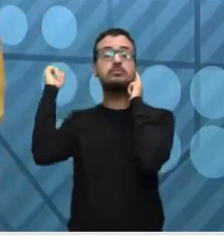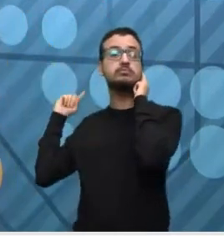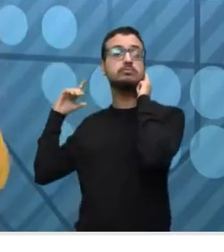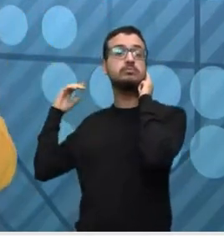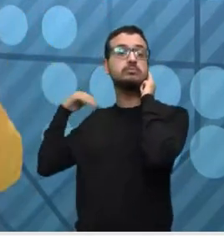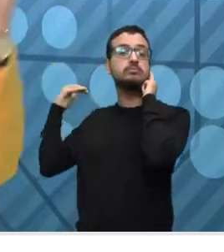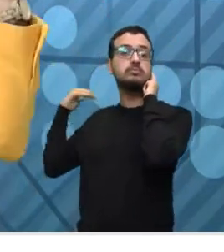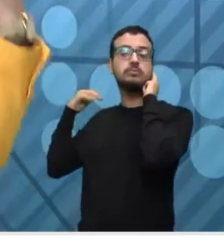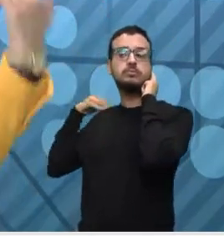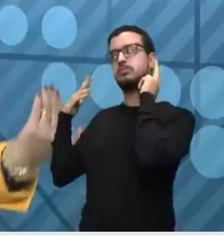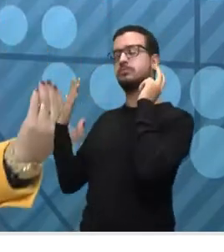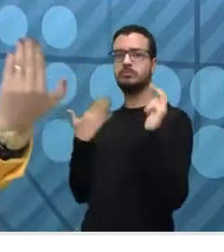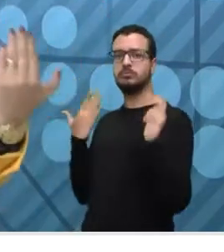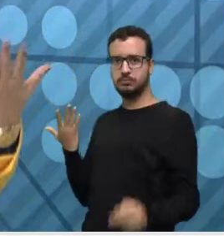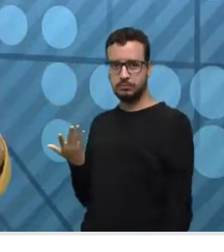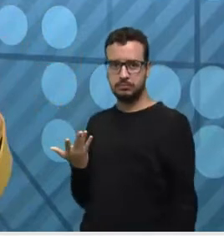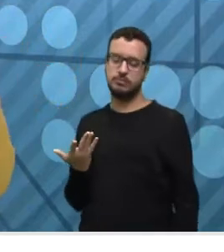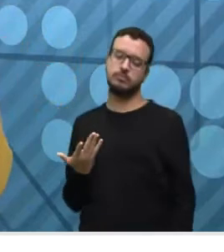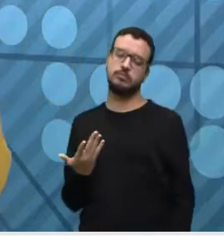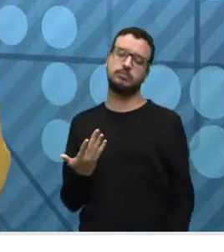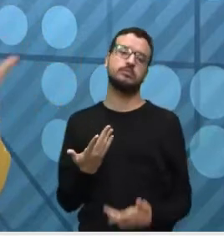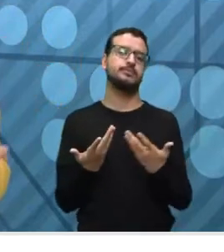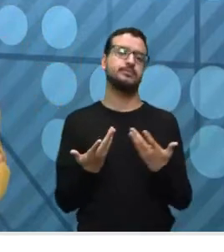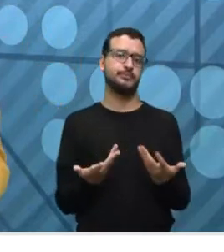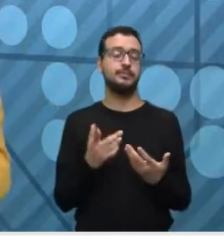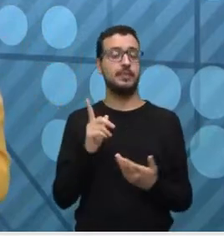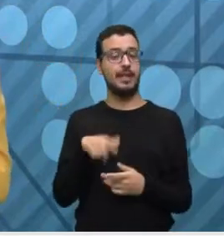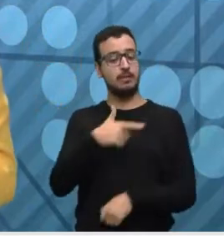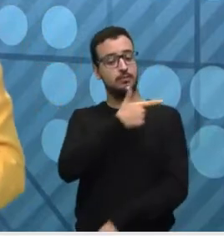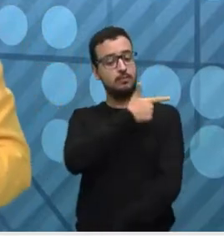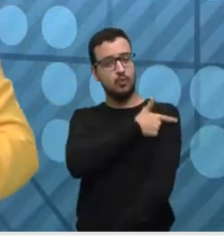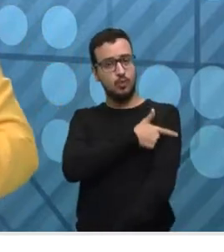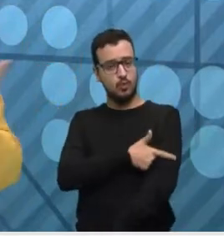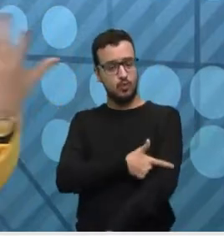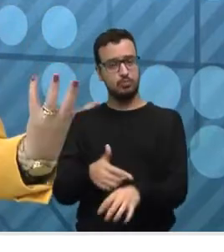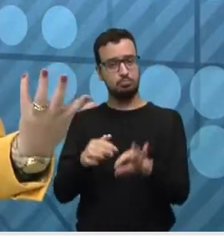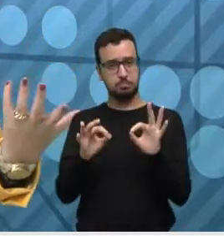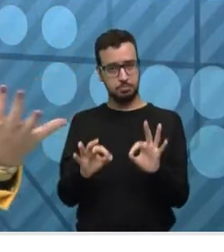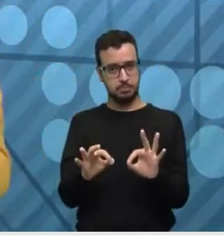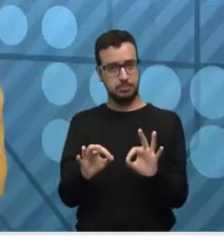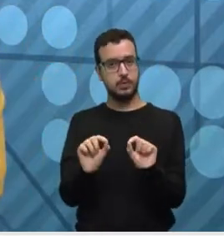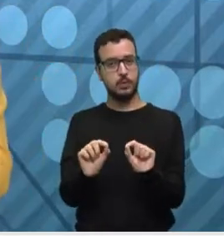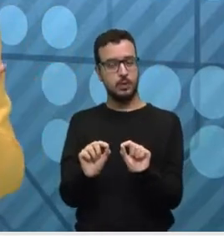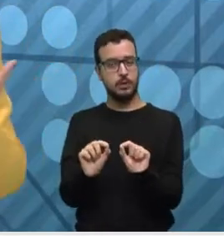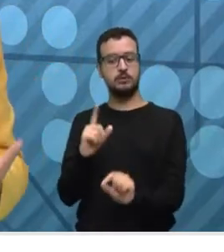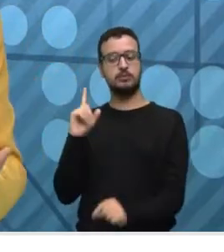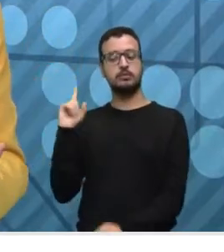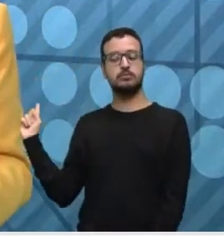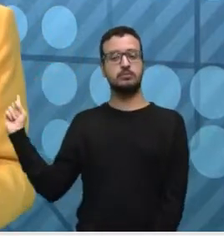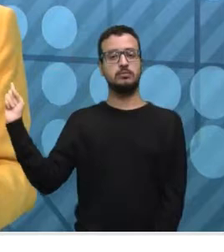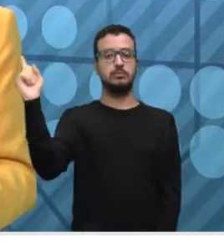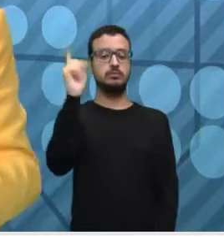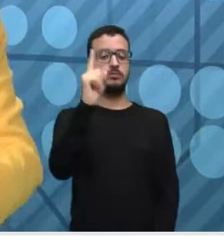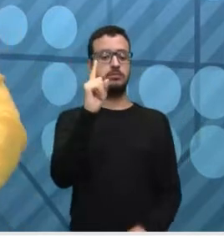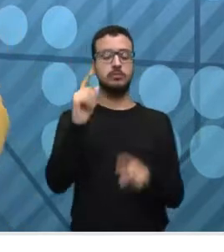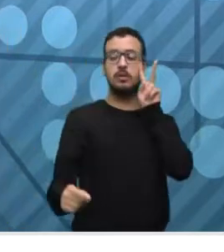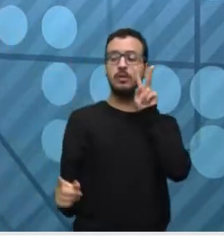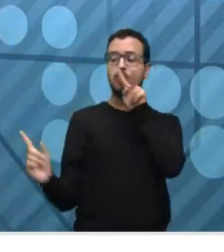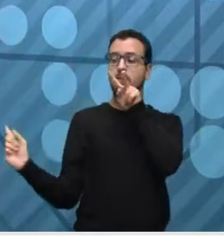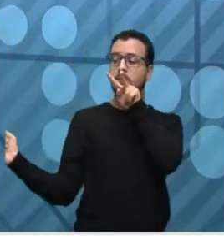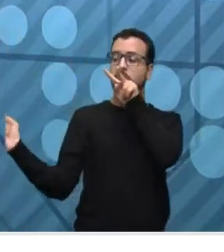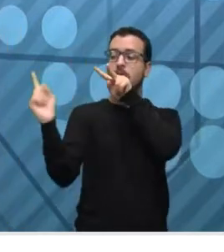chama, vem outro e chama. Então, é educado, né, uma polidez na verdade, você entrar na frente, no campo visual da